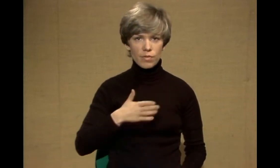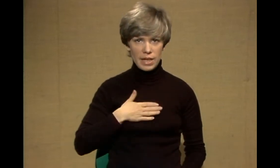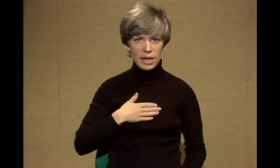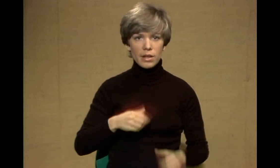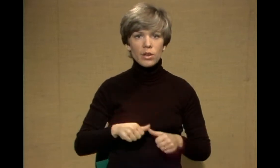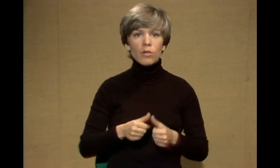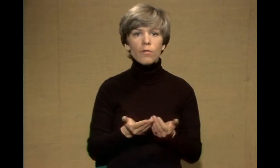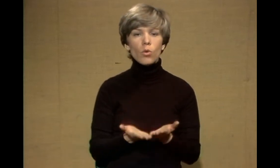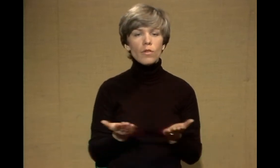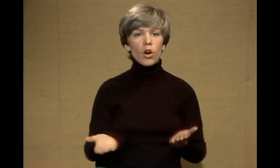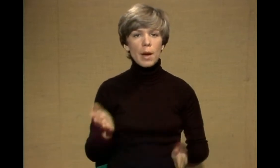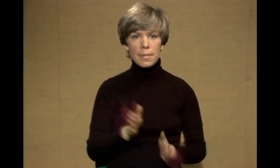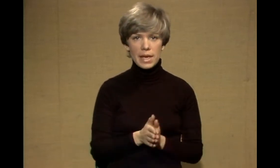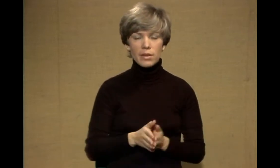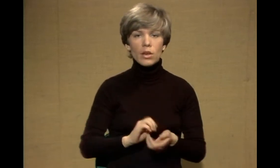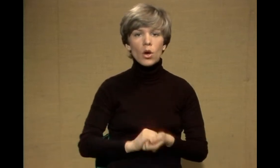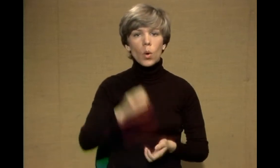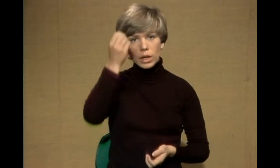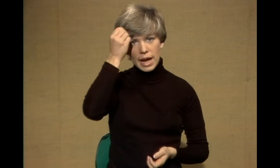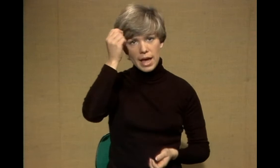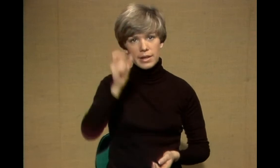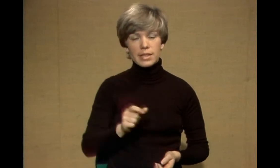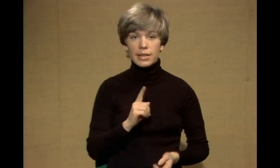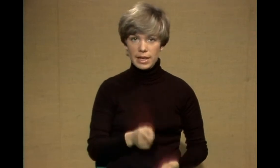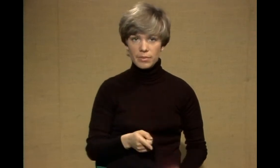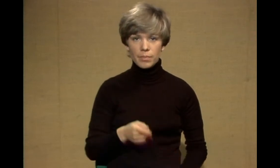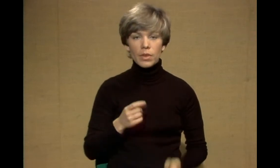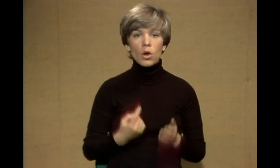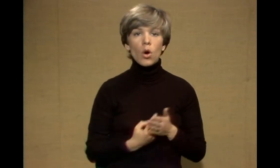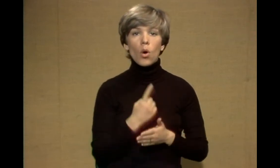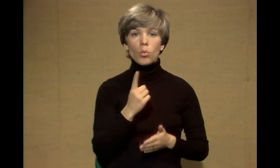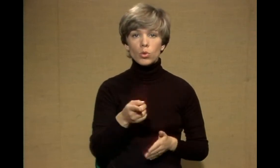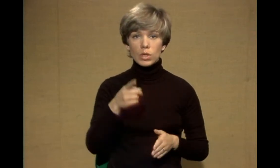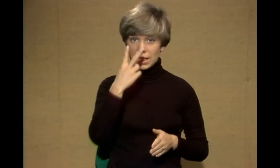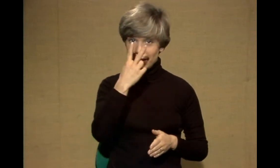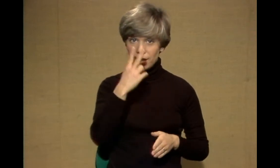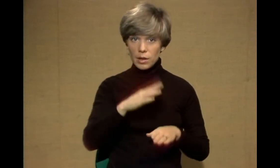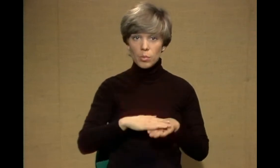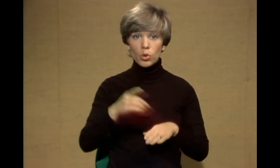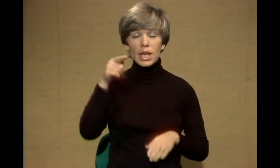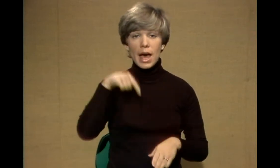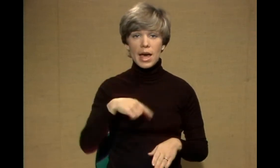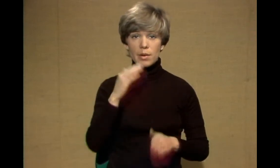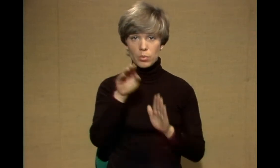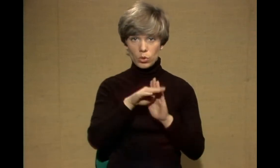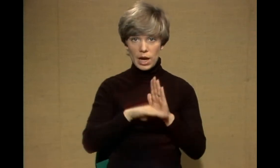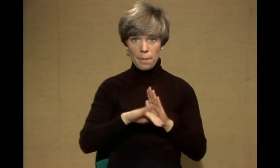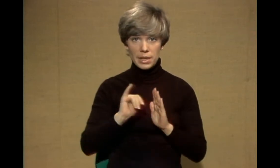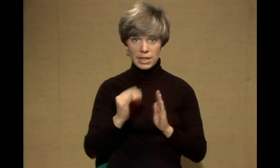vill får vara med och lära sig det. Om du tittar på det här programmet